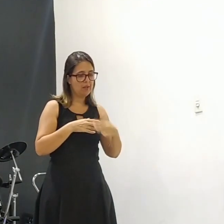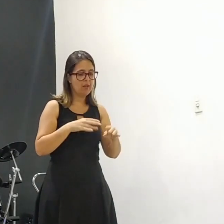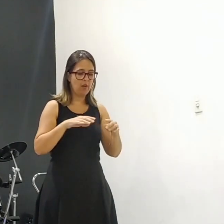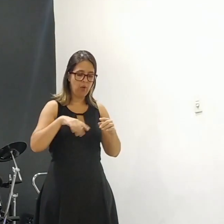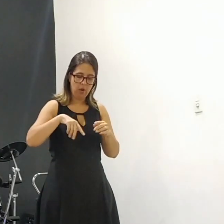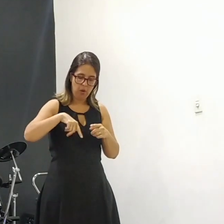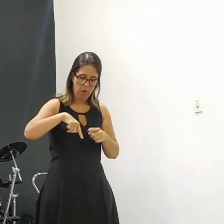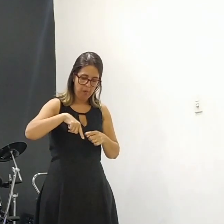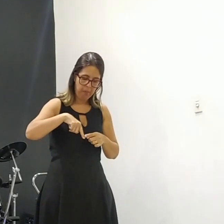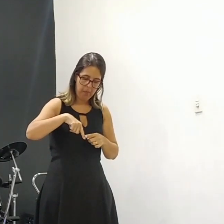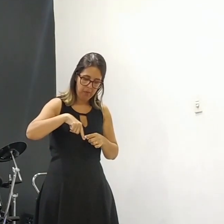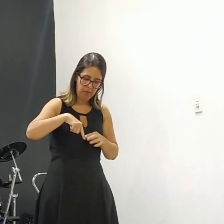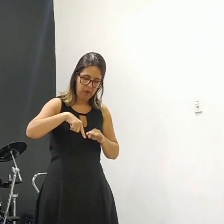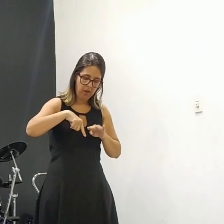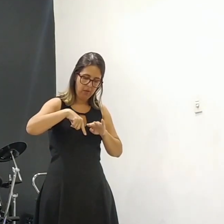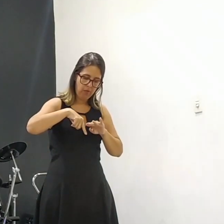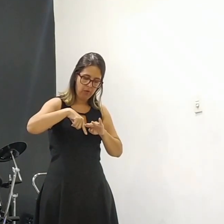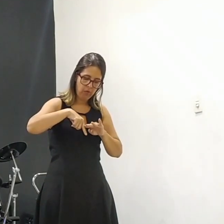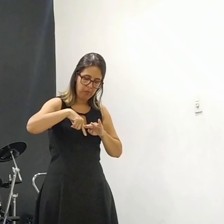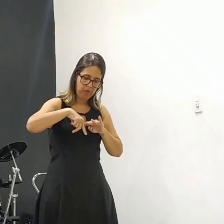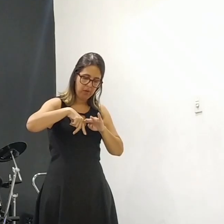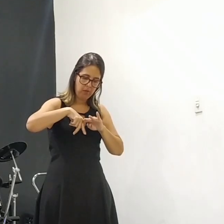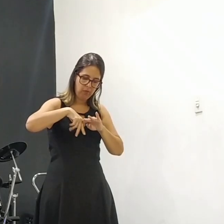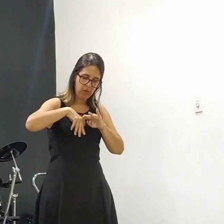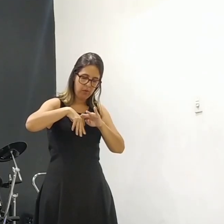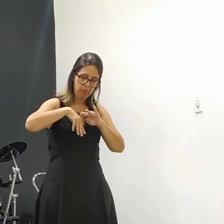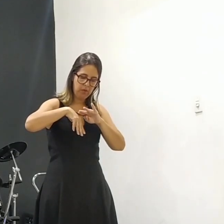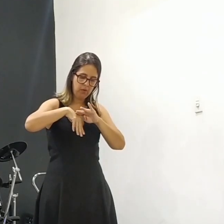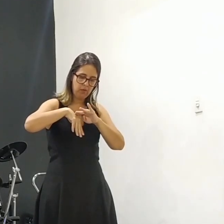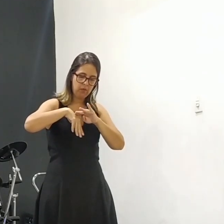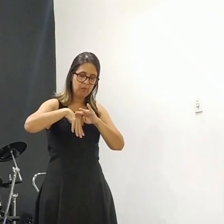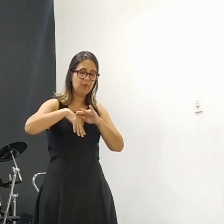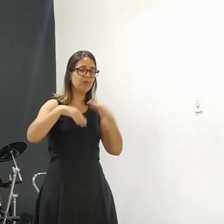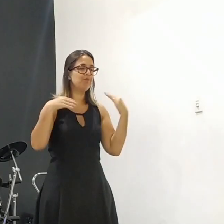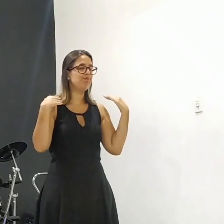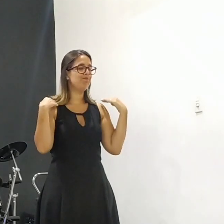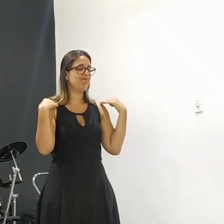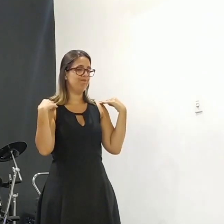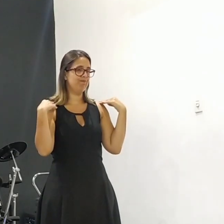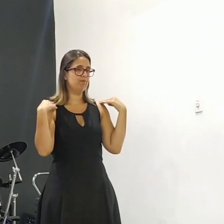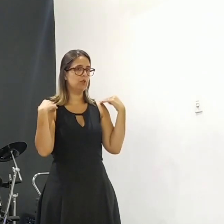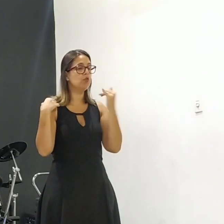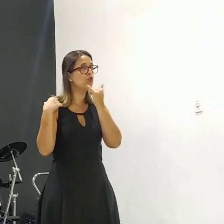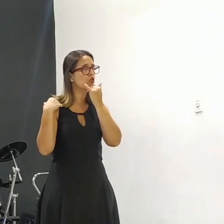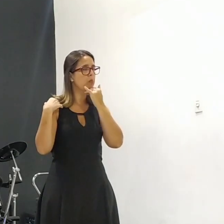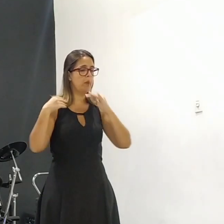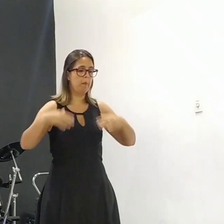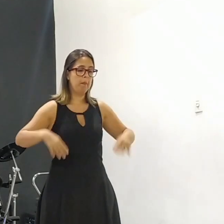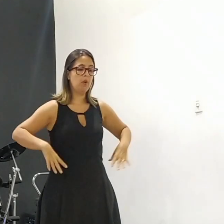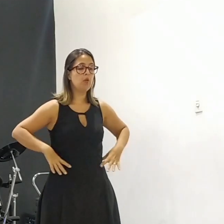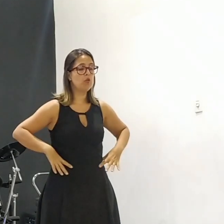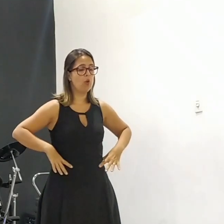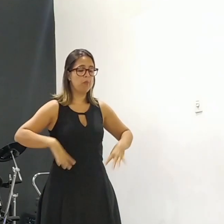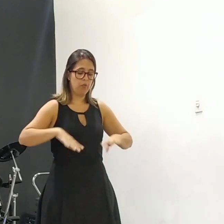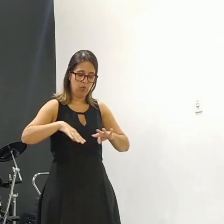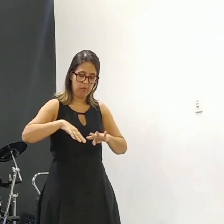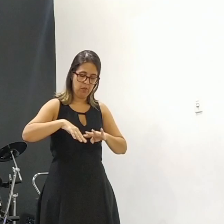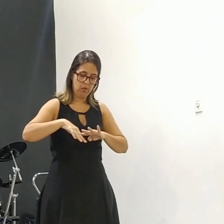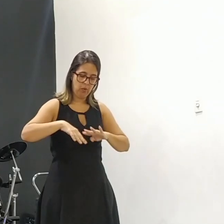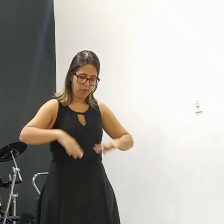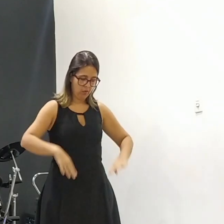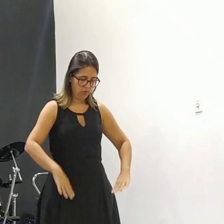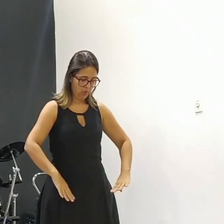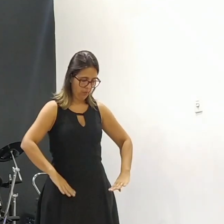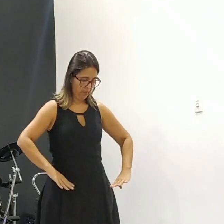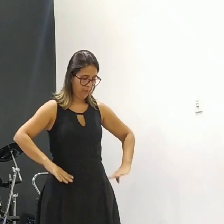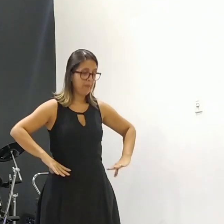tornozelos, depois passou para os joelhos e depois passou pelos ombros, pelos lombos. E o que isso me diz? Bem,